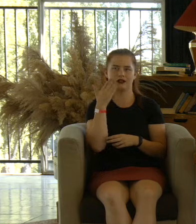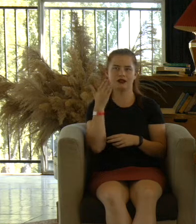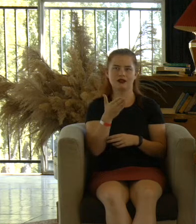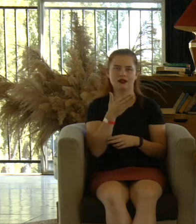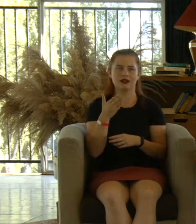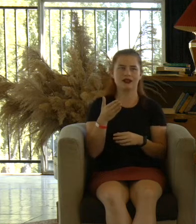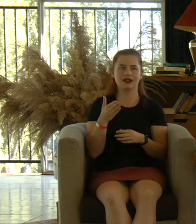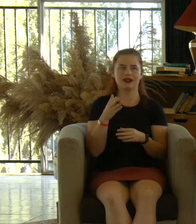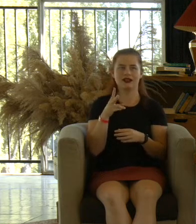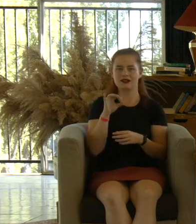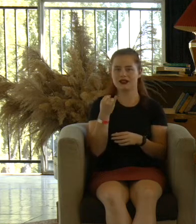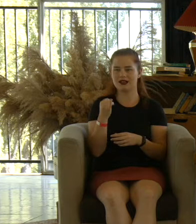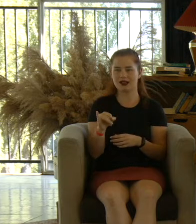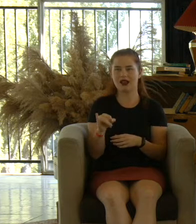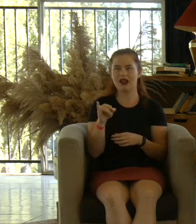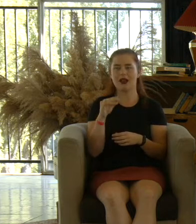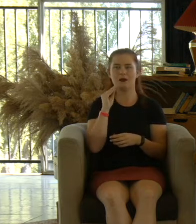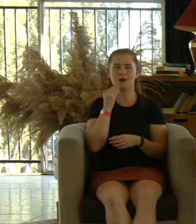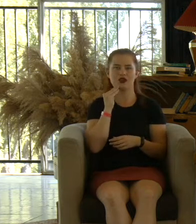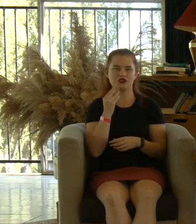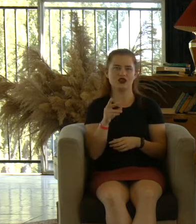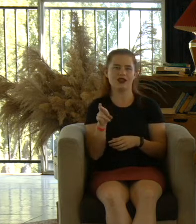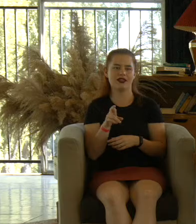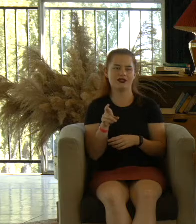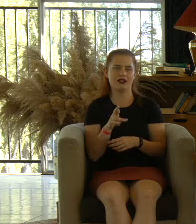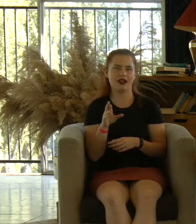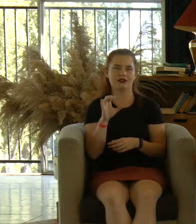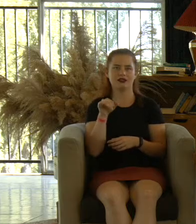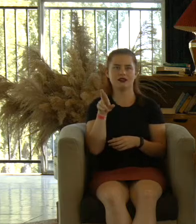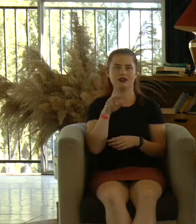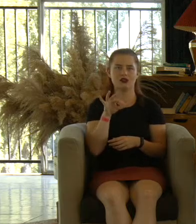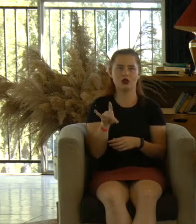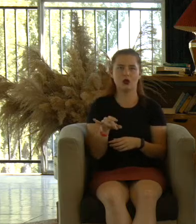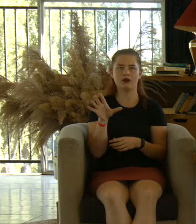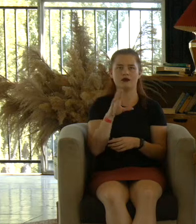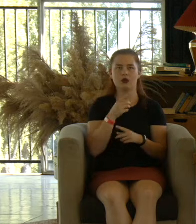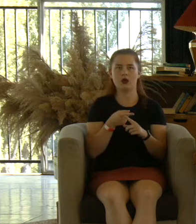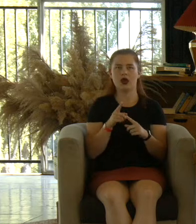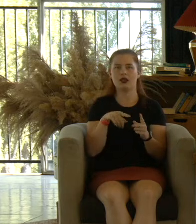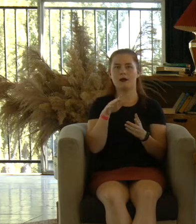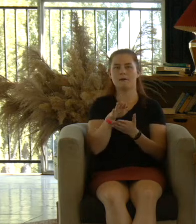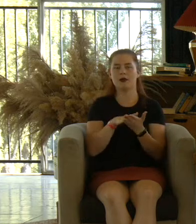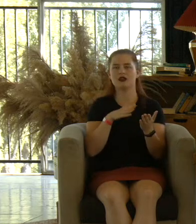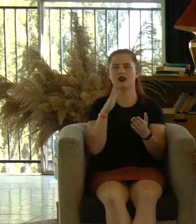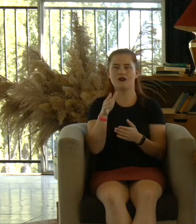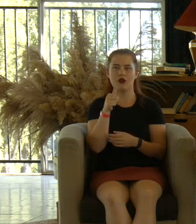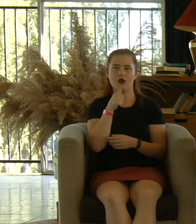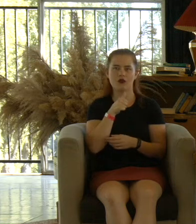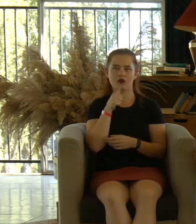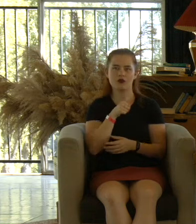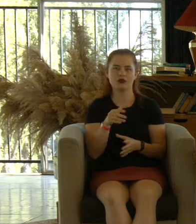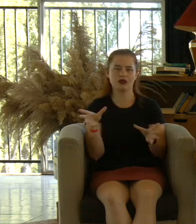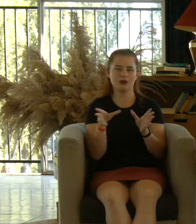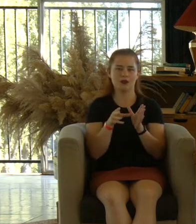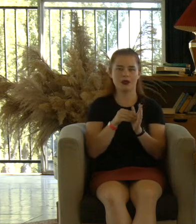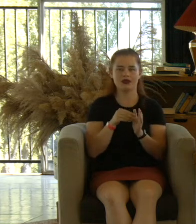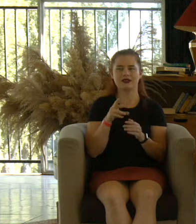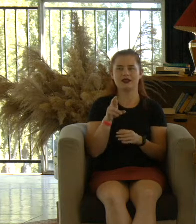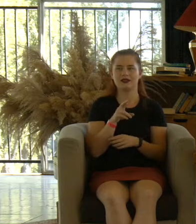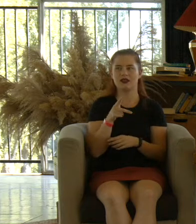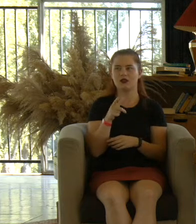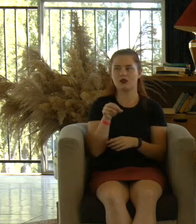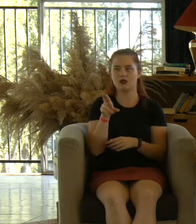клей, печенье, яблоки, дрожжевая выпечка, сидр, комбуча. И все это продолжается во вкусе со сменой доминанты на ферментированные